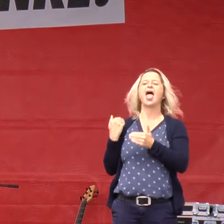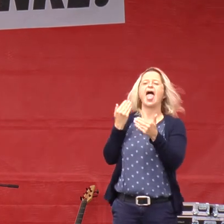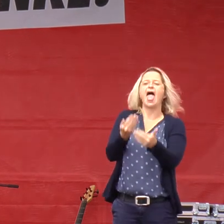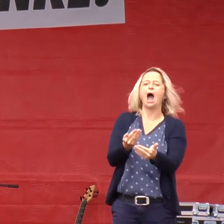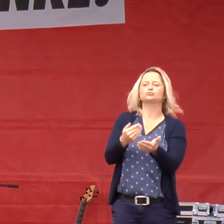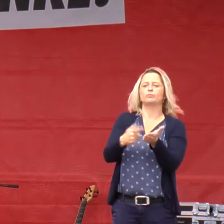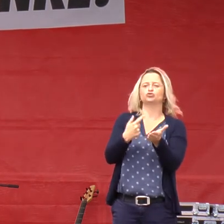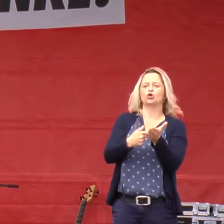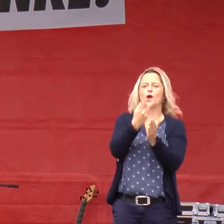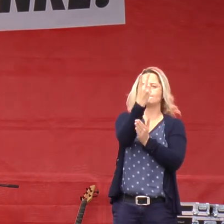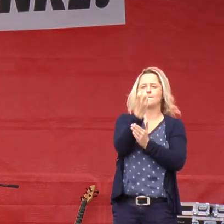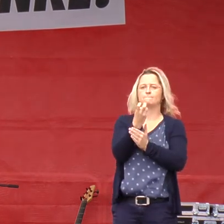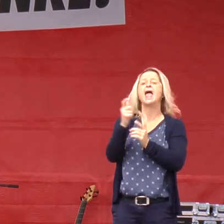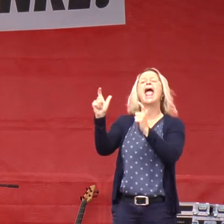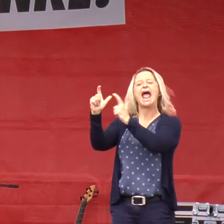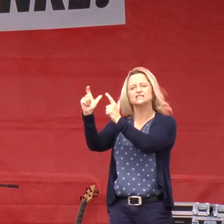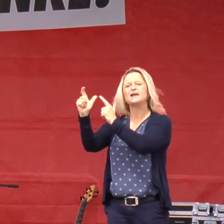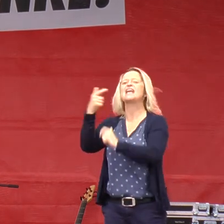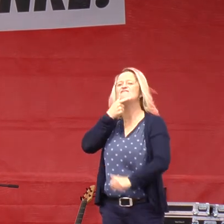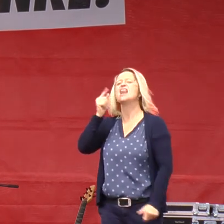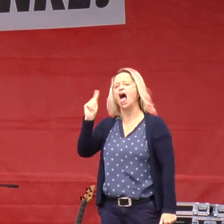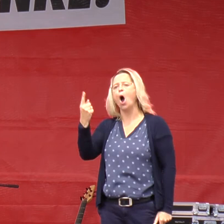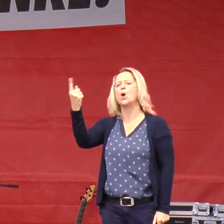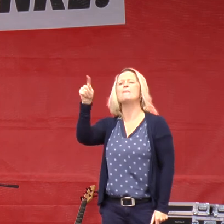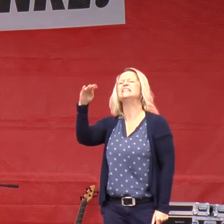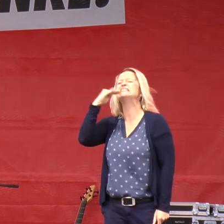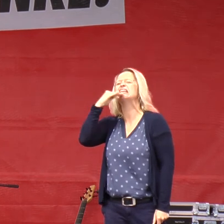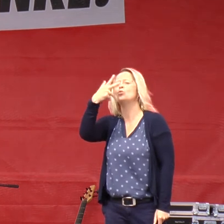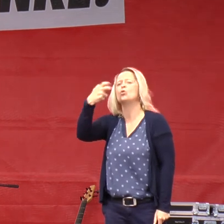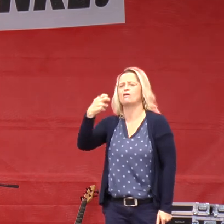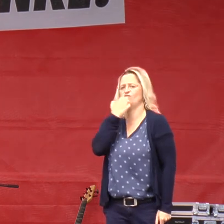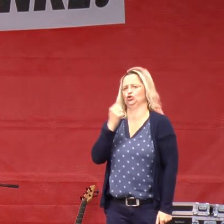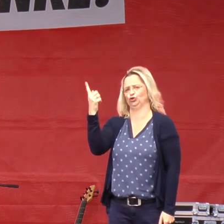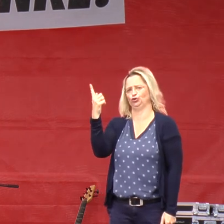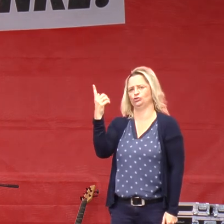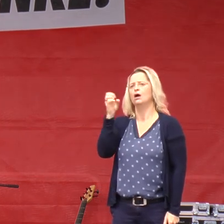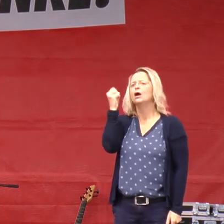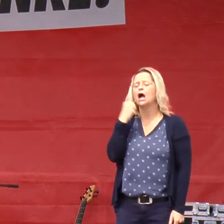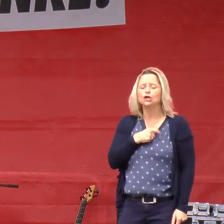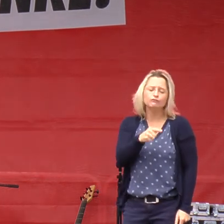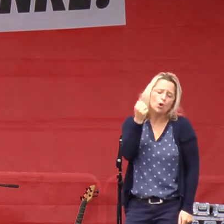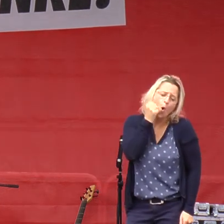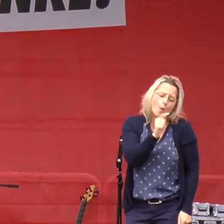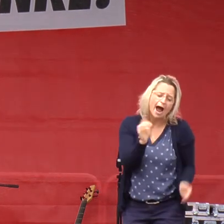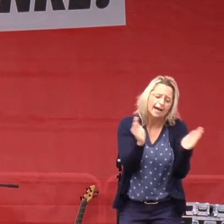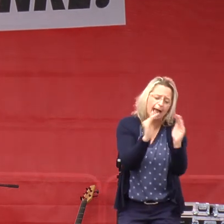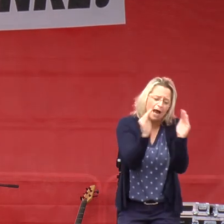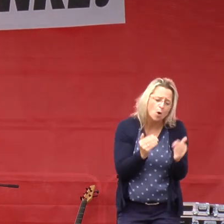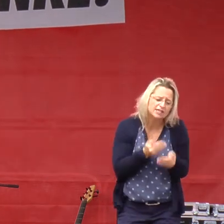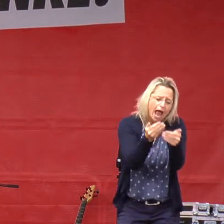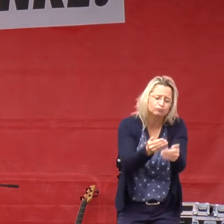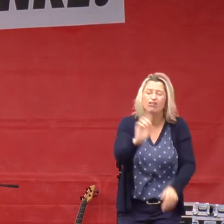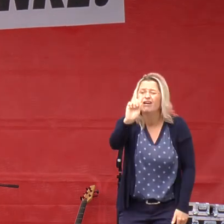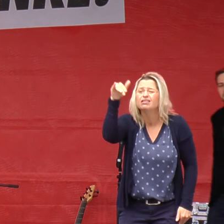die SPD auch, aber da kommt es nicht rein, was wir brauchen. Aber natürlich nicht Omas Kleinhäuschen, sondern die Reichen